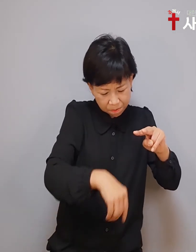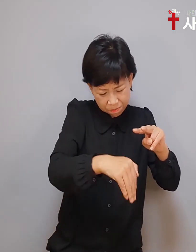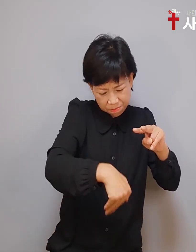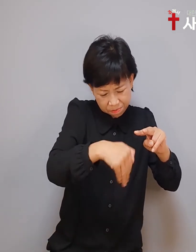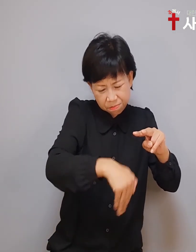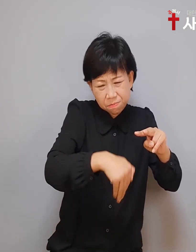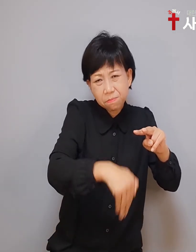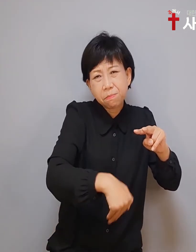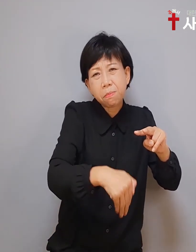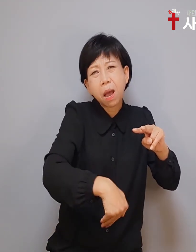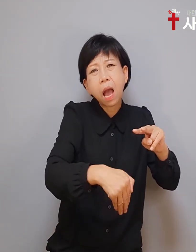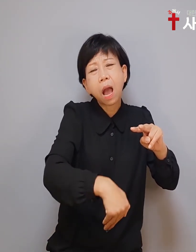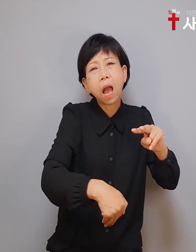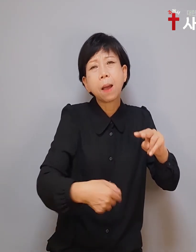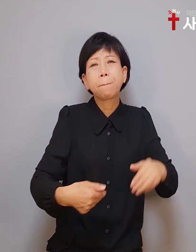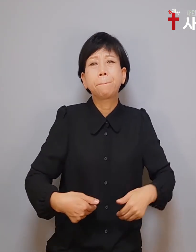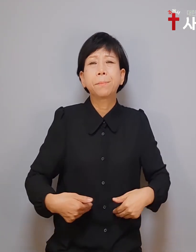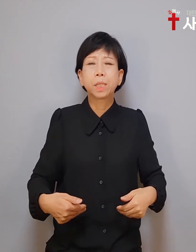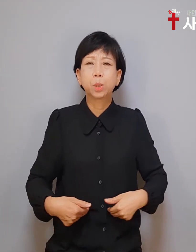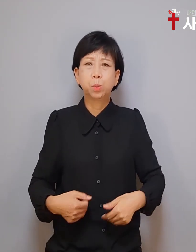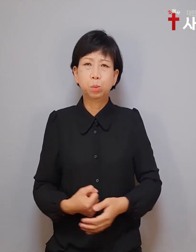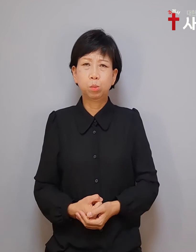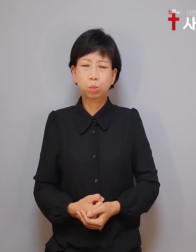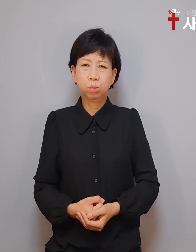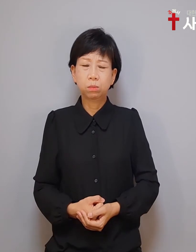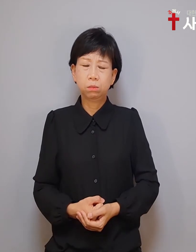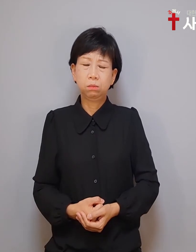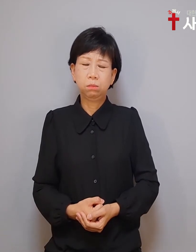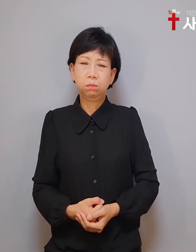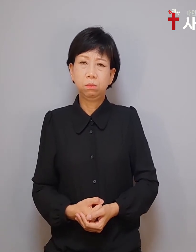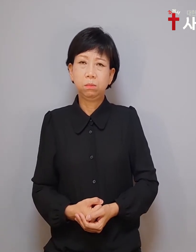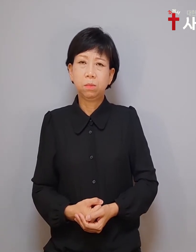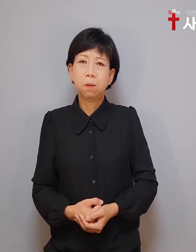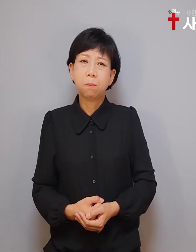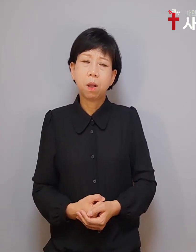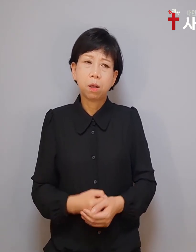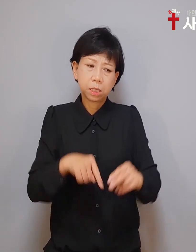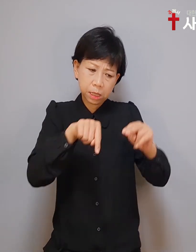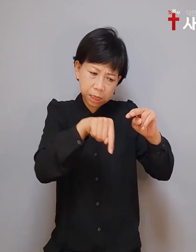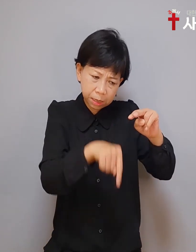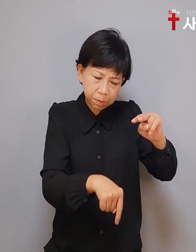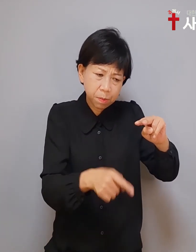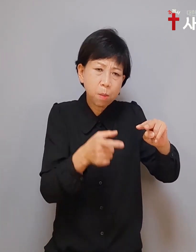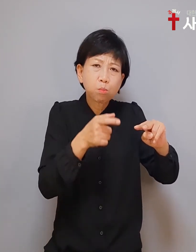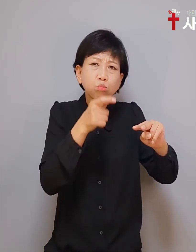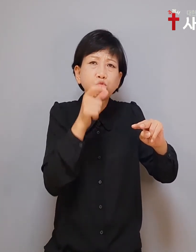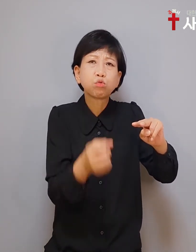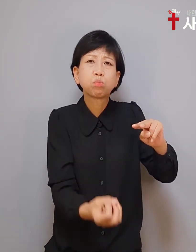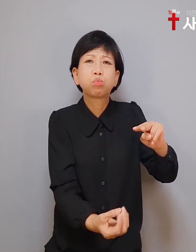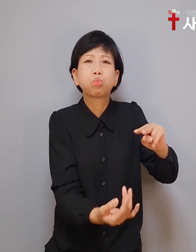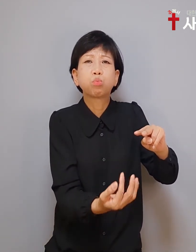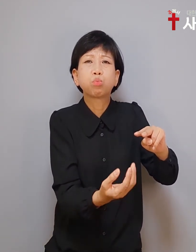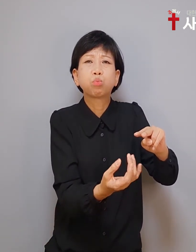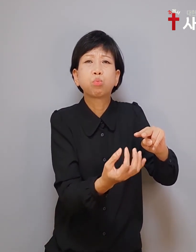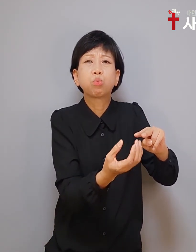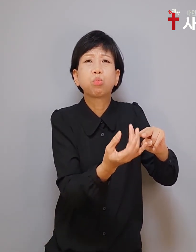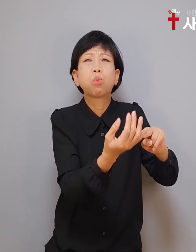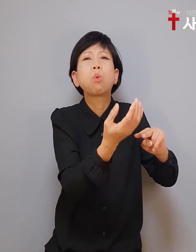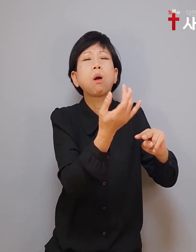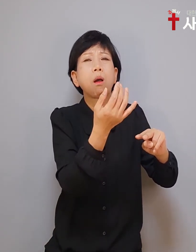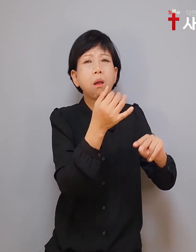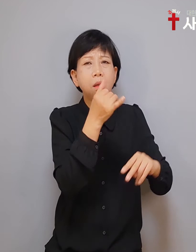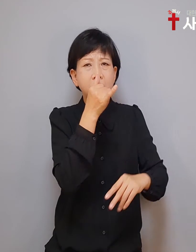그래야 굶주리지 않지요. 그래야 메마르지 않죠. 교회가 세상의 유혹에 넘어가서 우물이 막혀 메마른